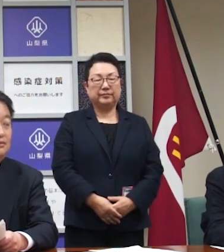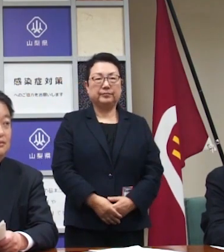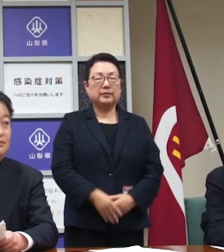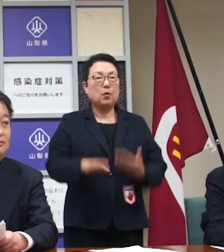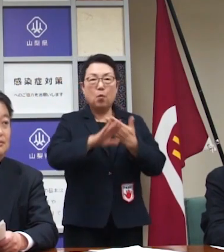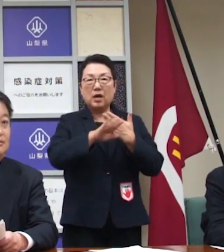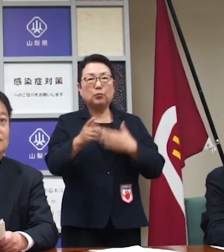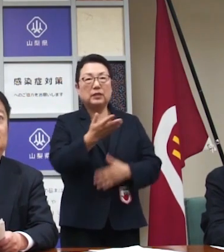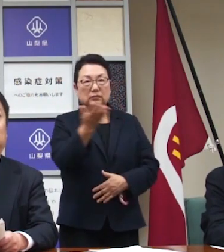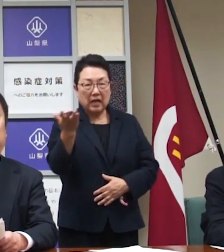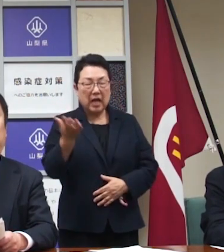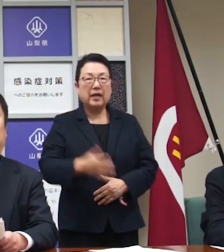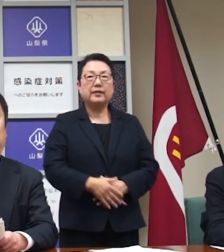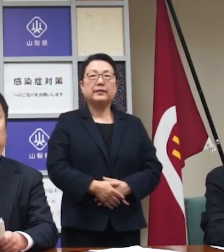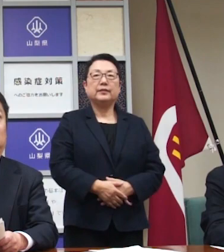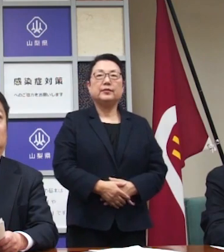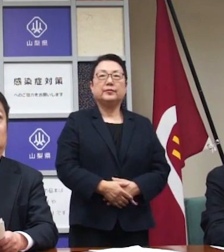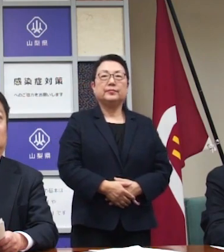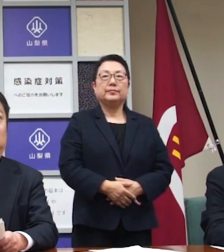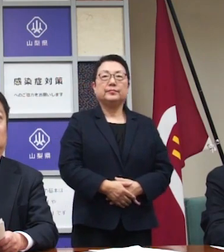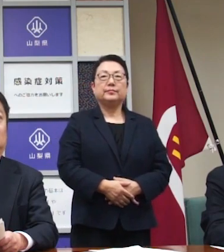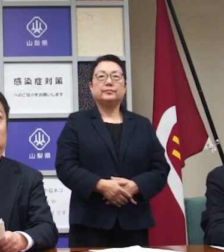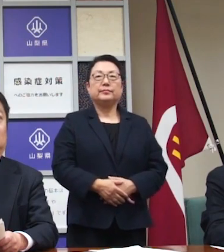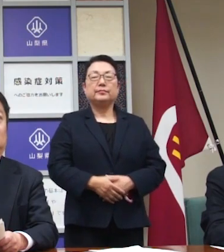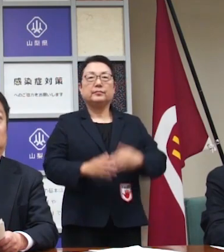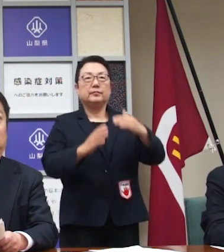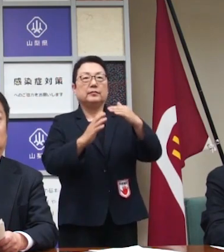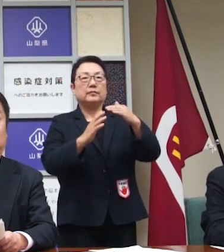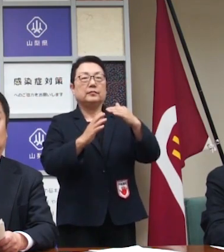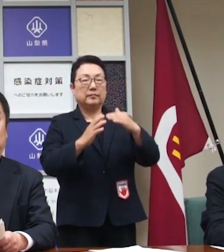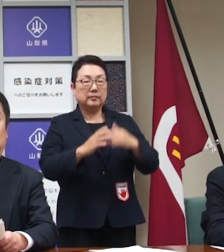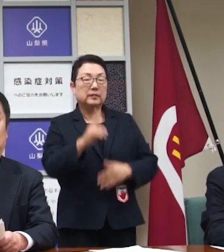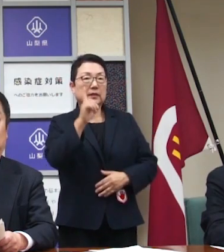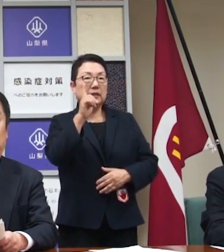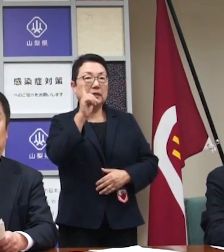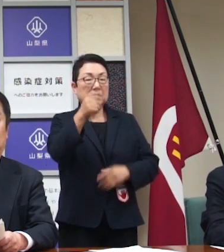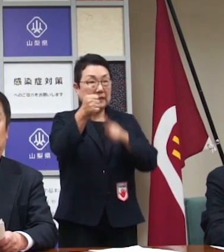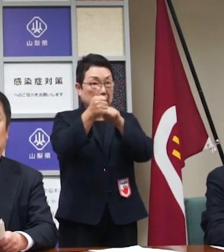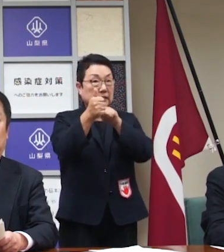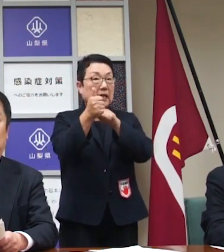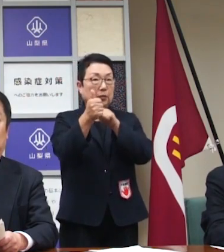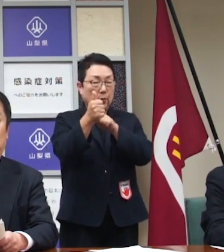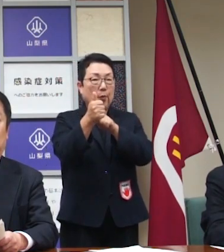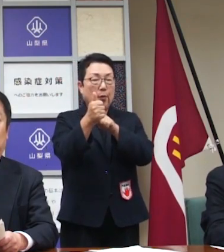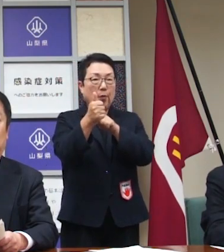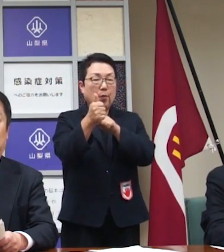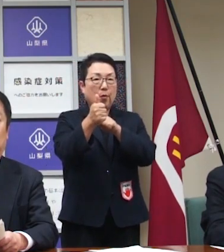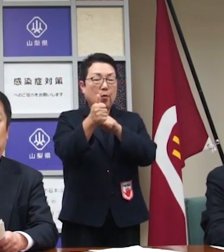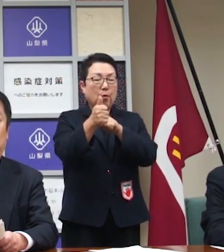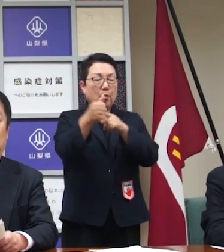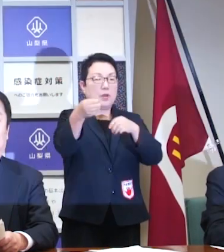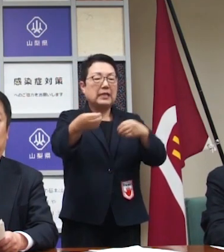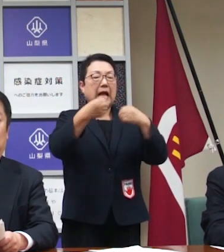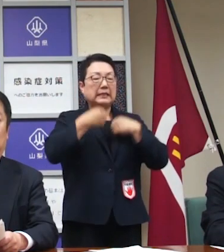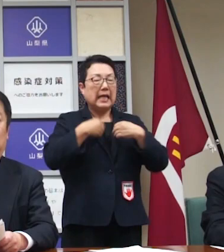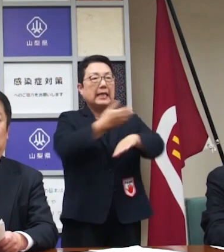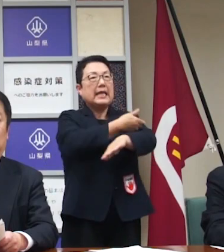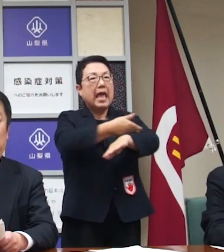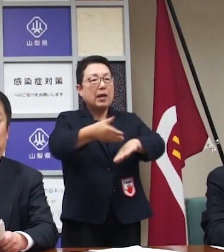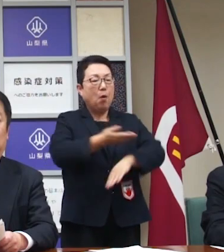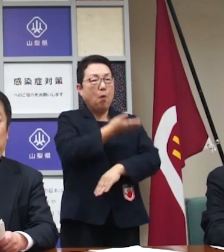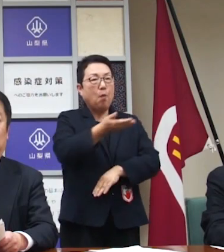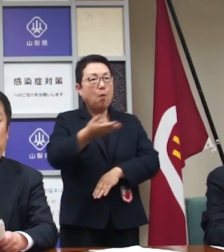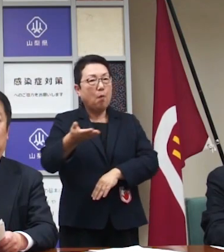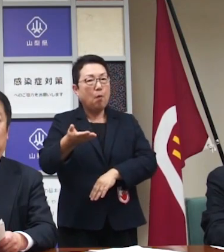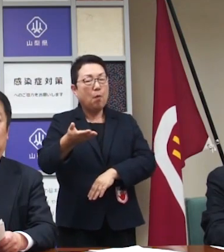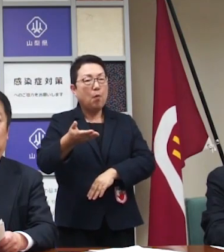わかりました。他にいかがでしょうか。 はい、すみません。1の方の、感染経路、どこか怪し